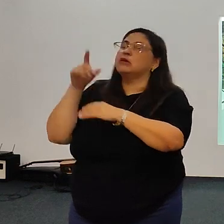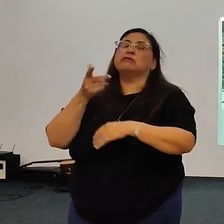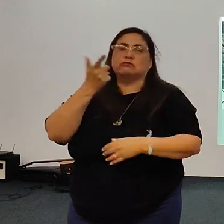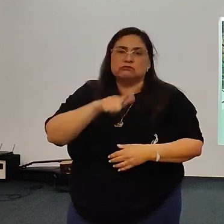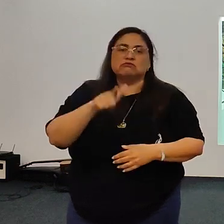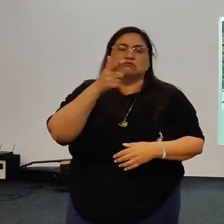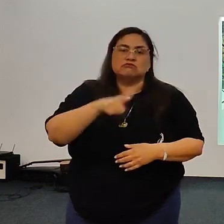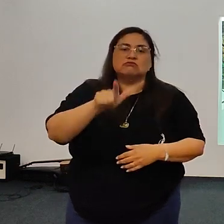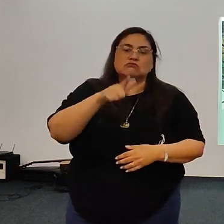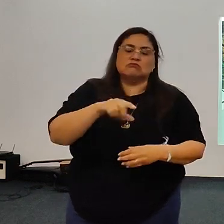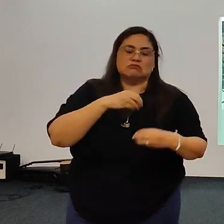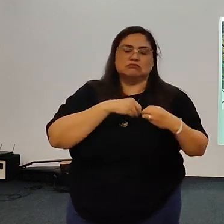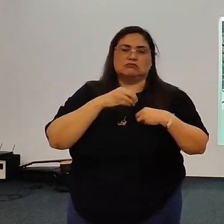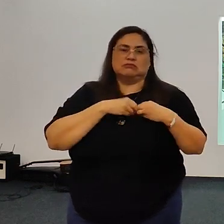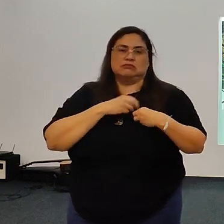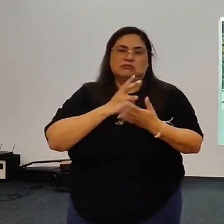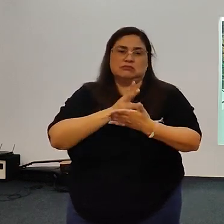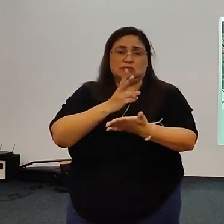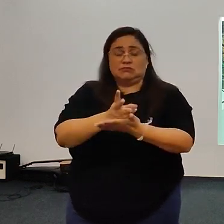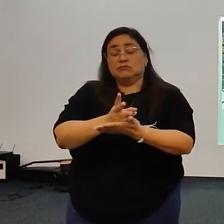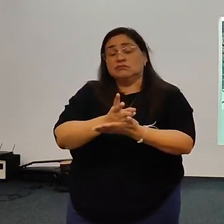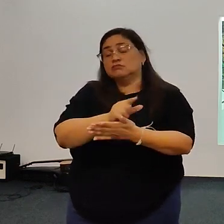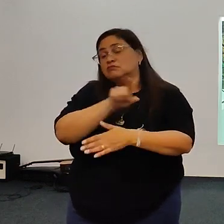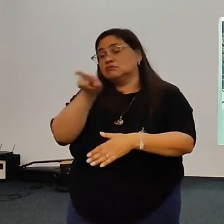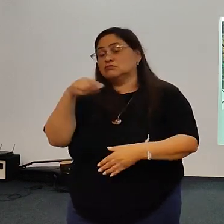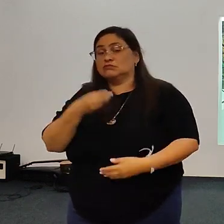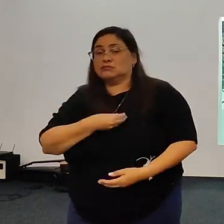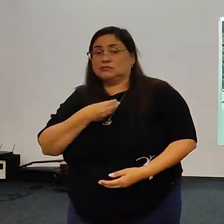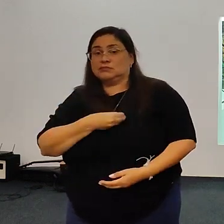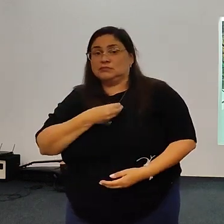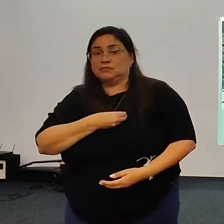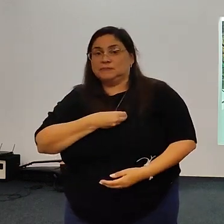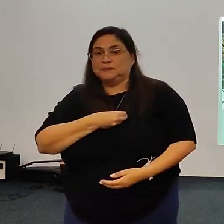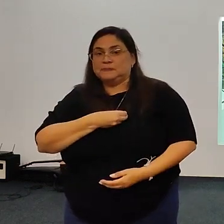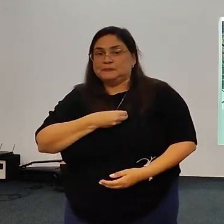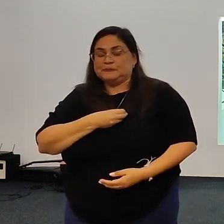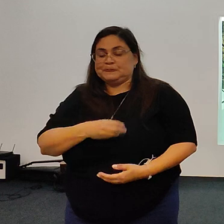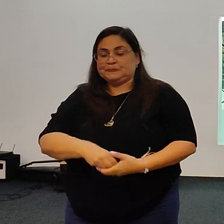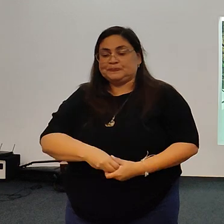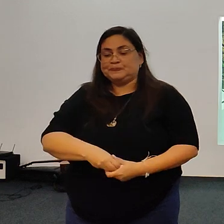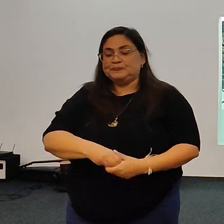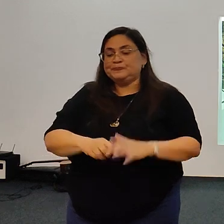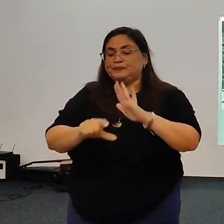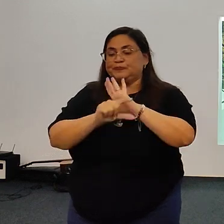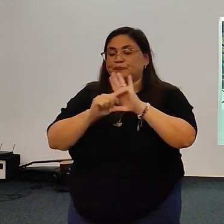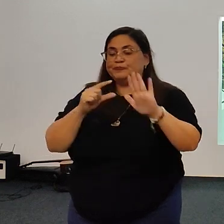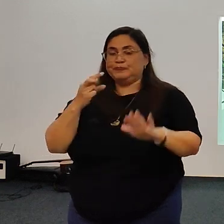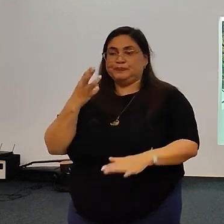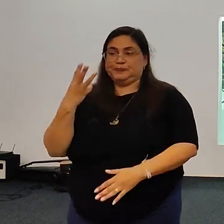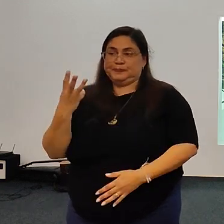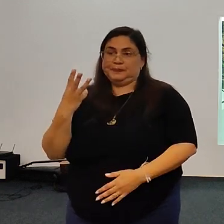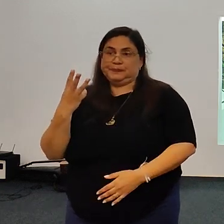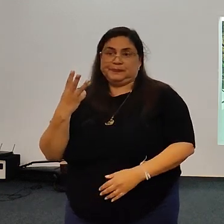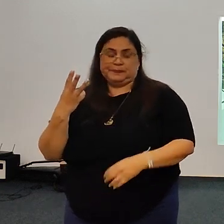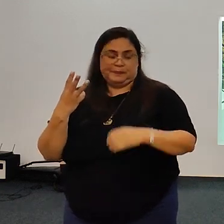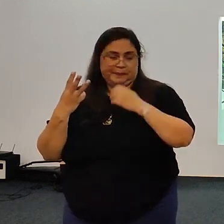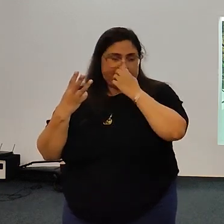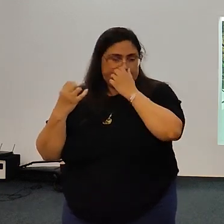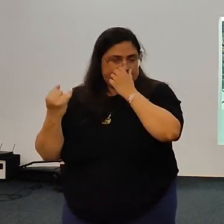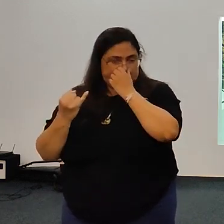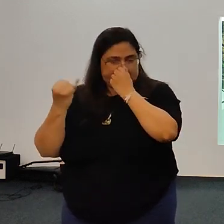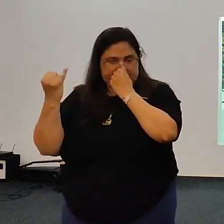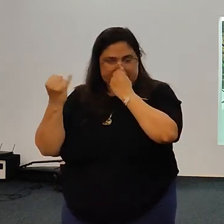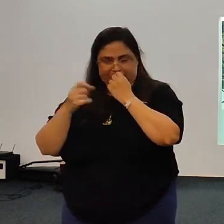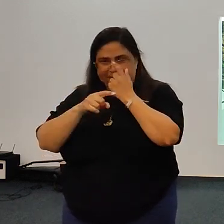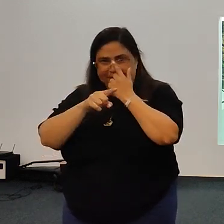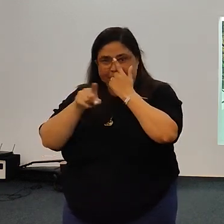esse pecado. Será que é assim que nós estamos vivendo? Para encerrar, o versículo 3, ele diz algo muito importante para mim e